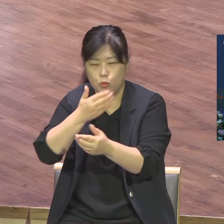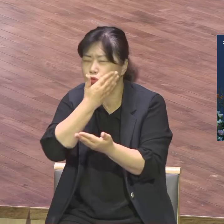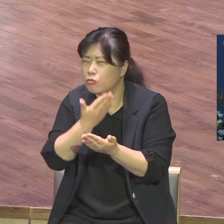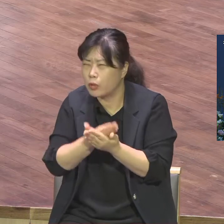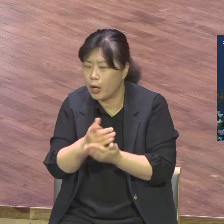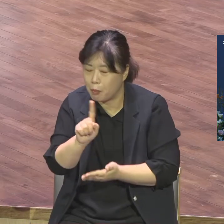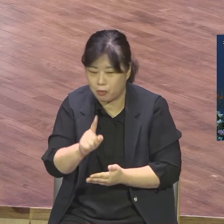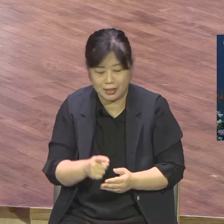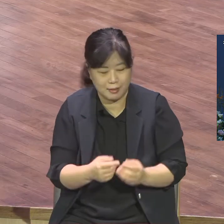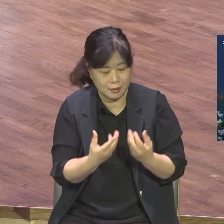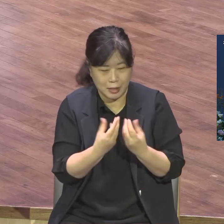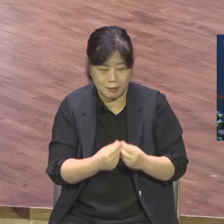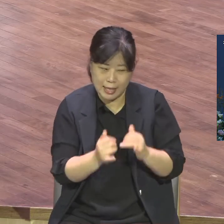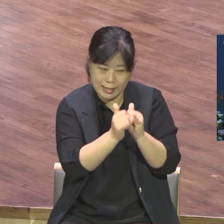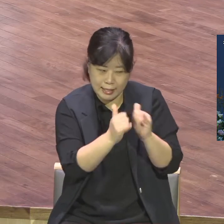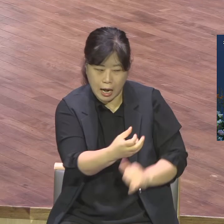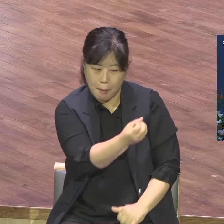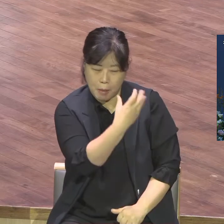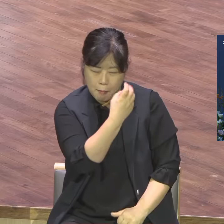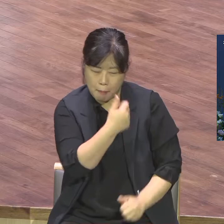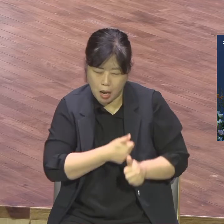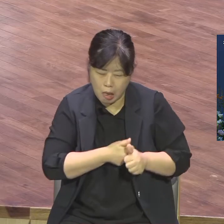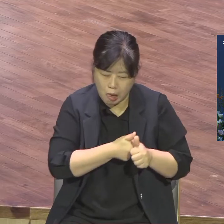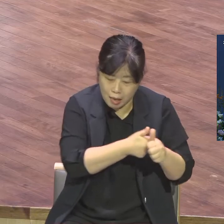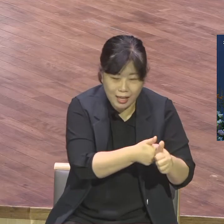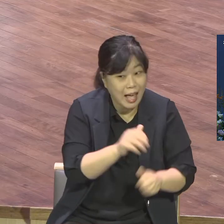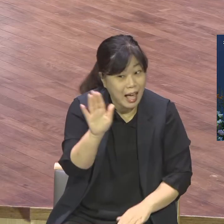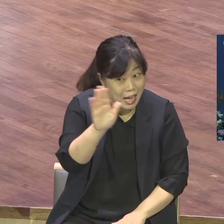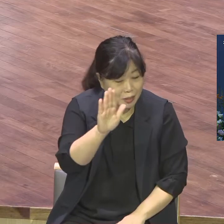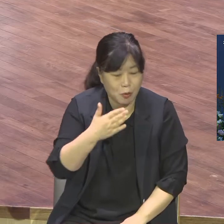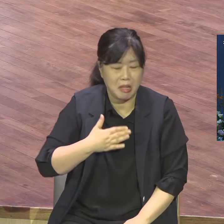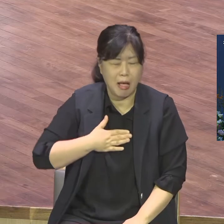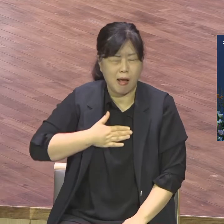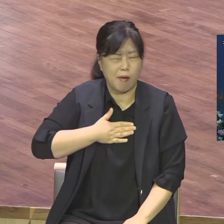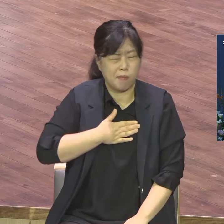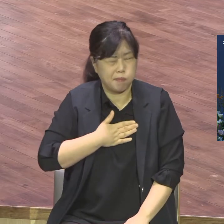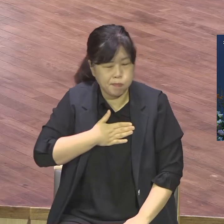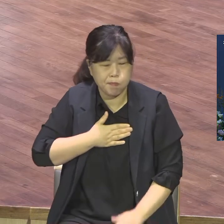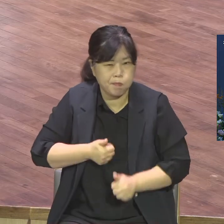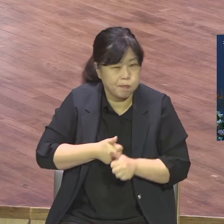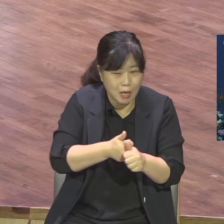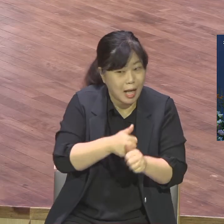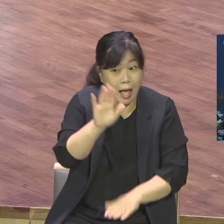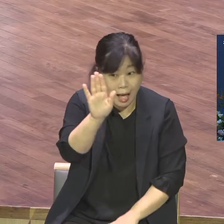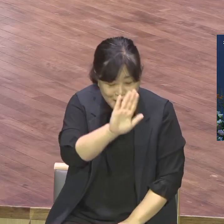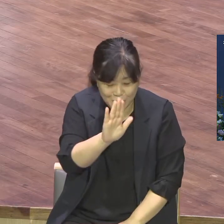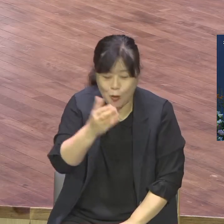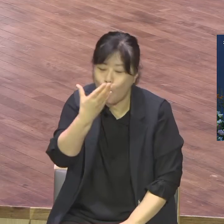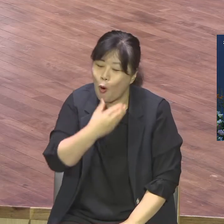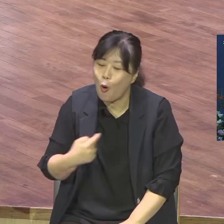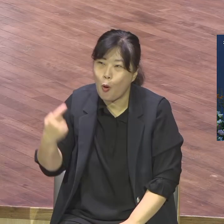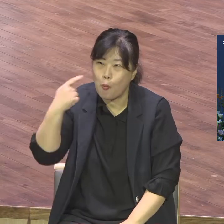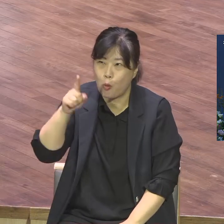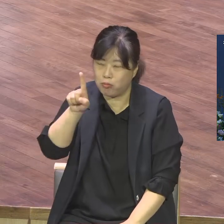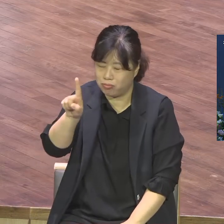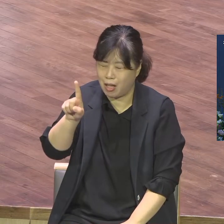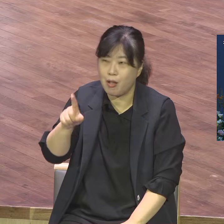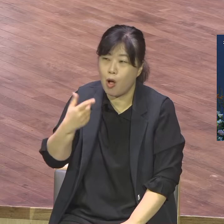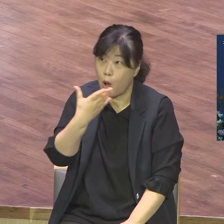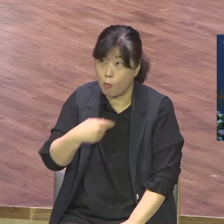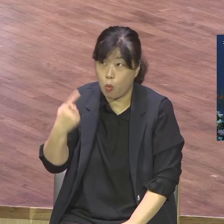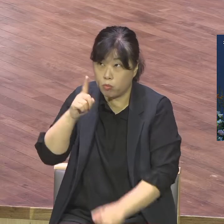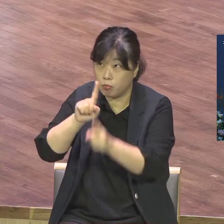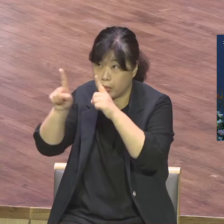내 감정 따라 사는 삶이 아니라 내 삶은 복음이 이끌어가야 되겠다.